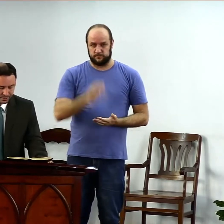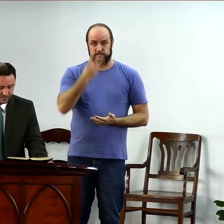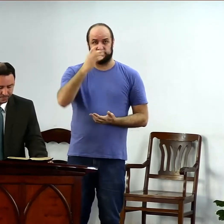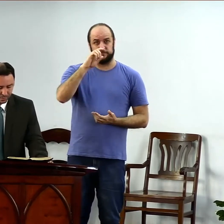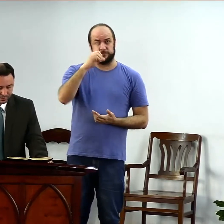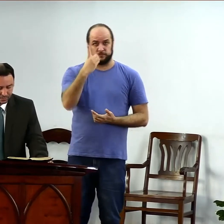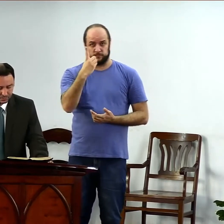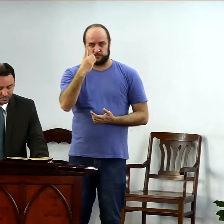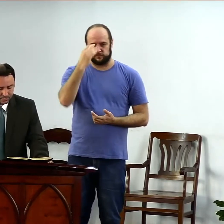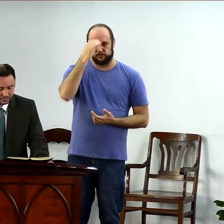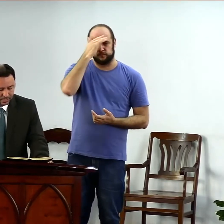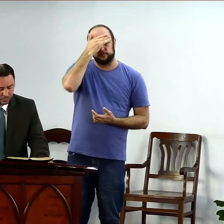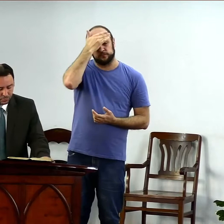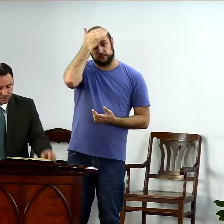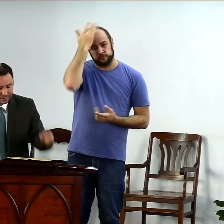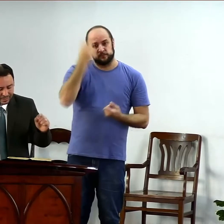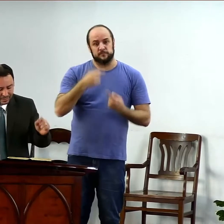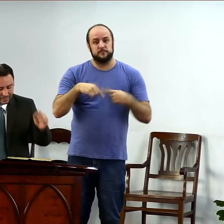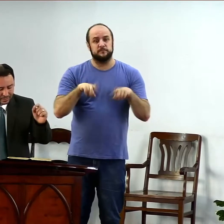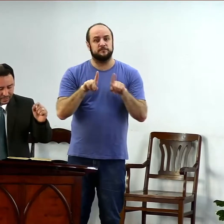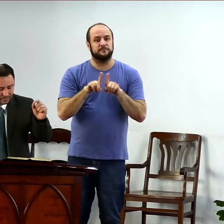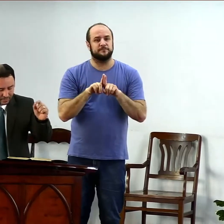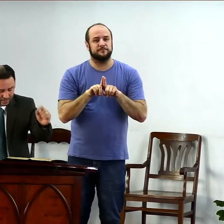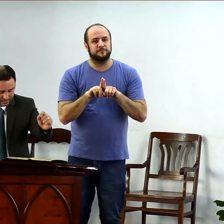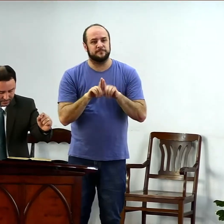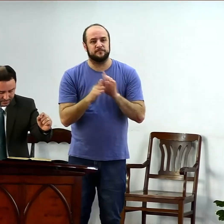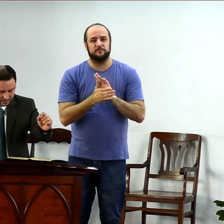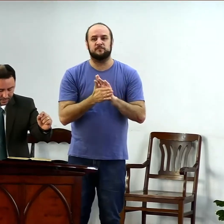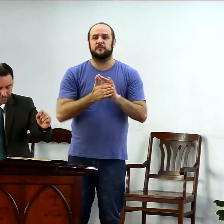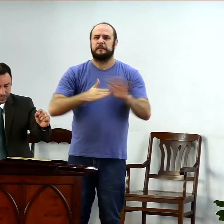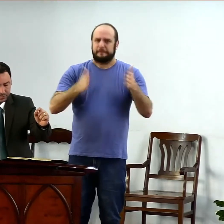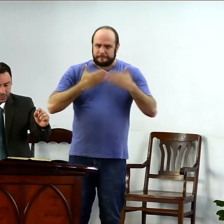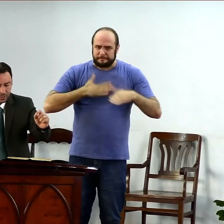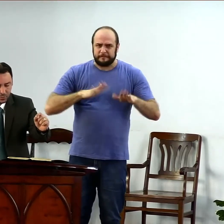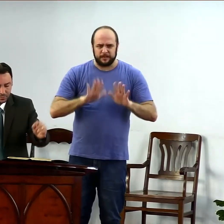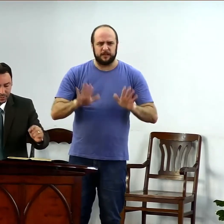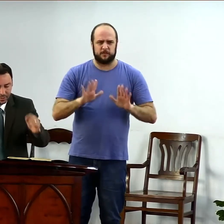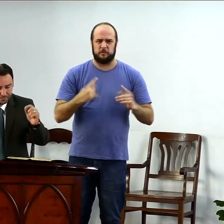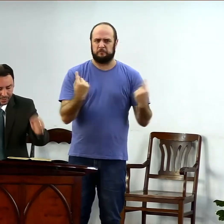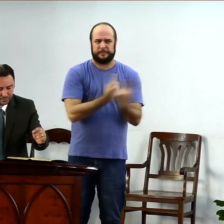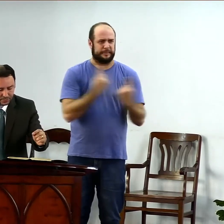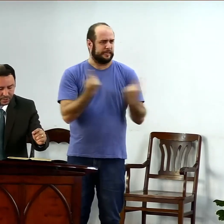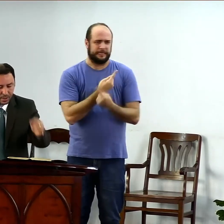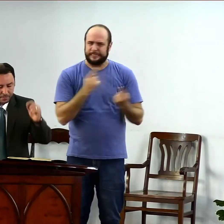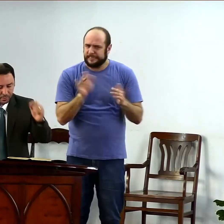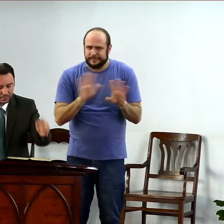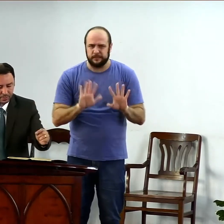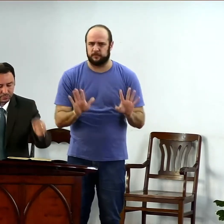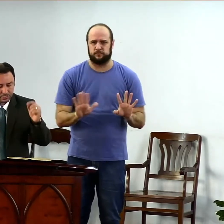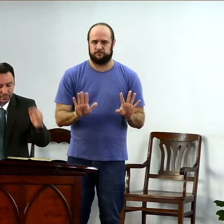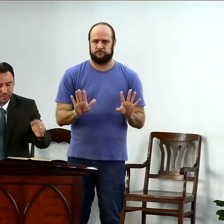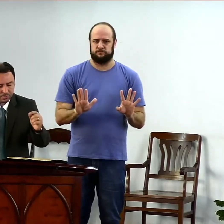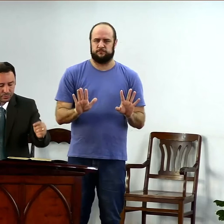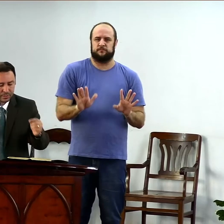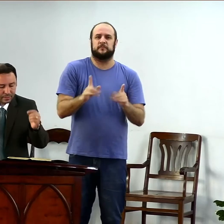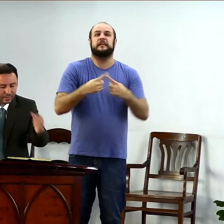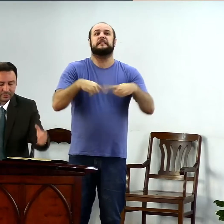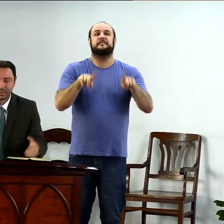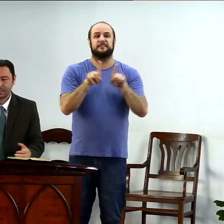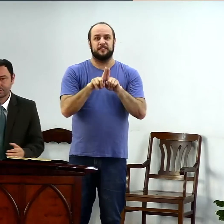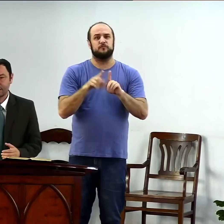ele diz: portanto, não vos inquieteis. Depois, no 34, ele repete: portanto, não